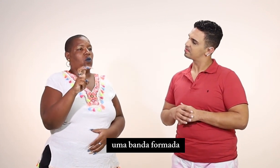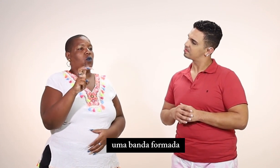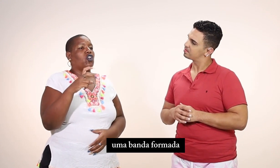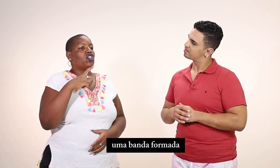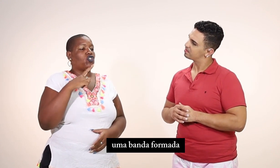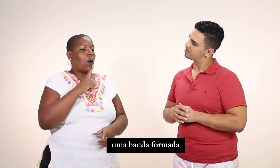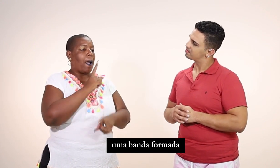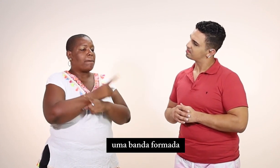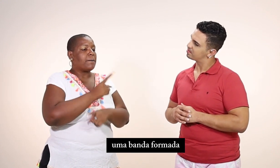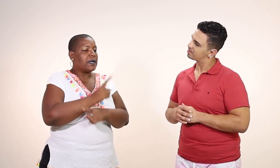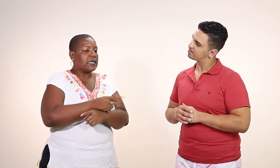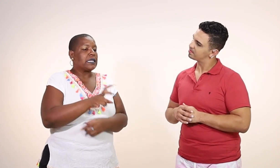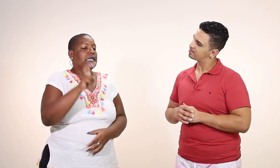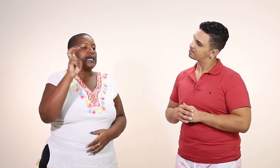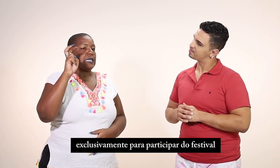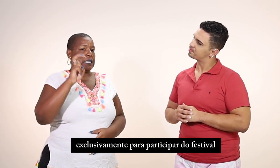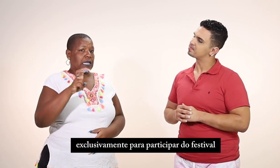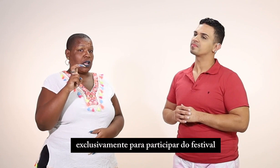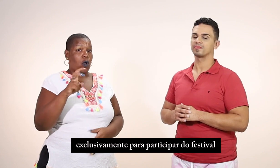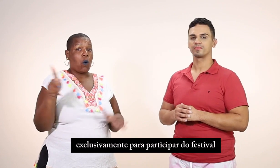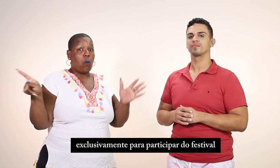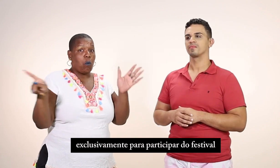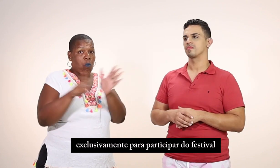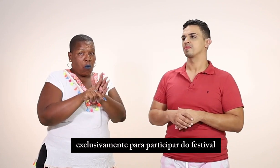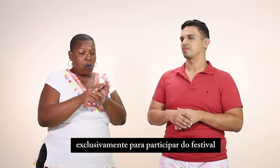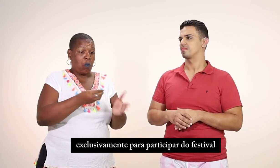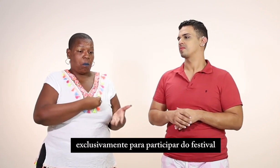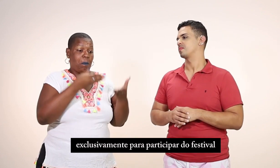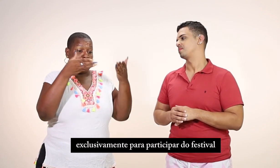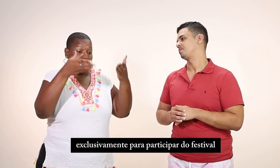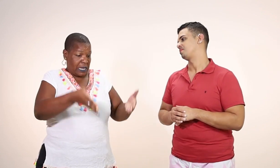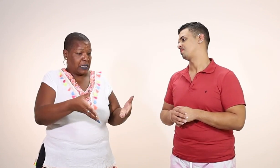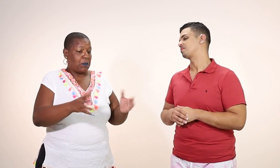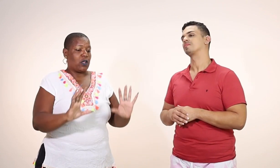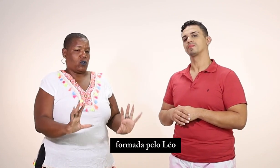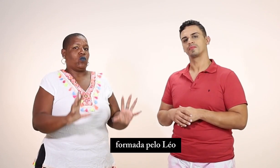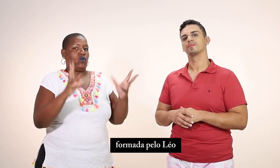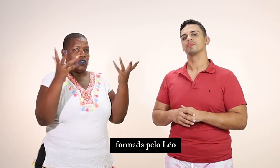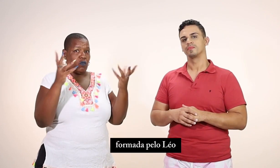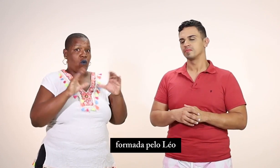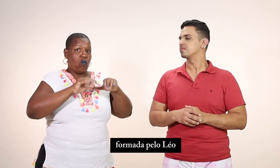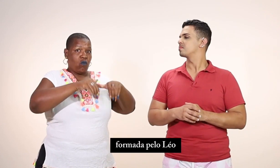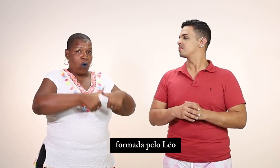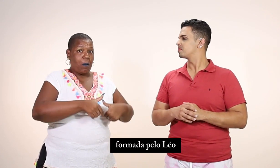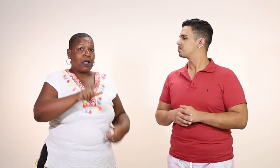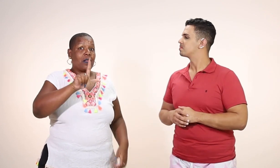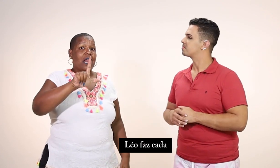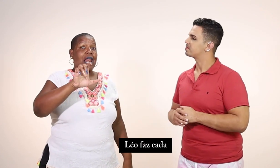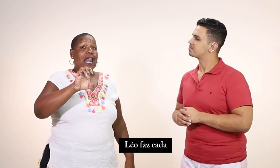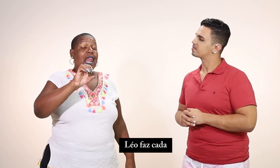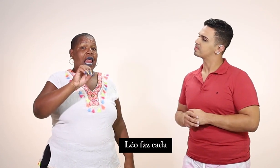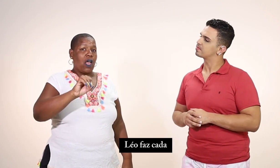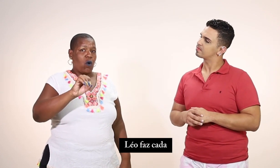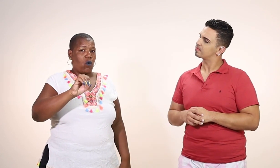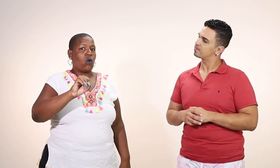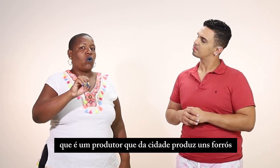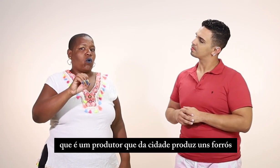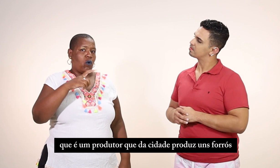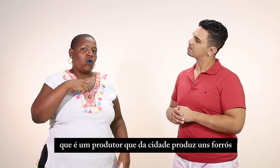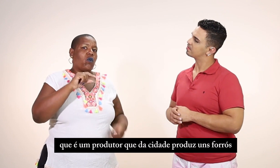banda formada exclusivamente para participar do festival, formada pelo Léo Faiscada, que é um produtor